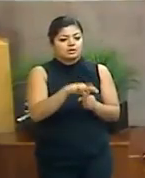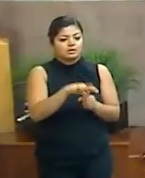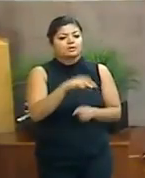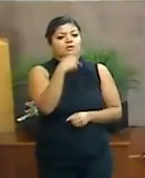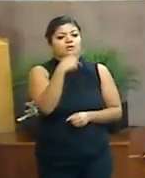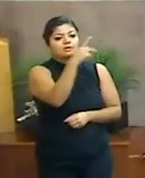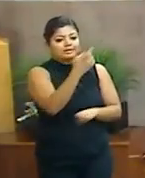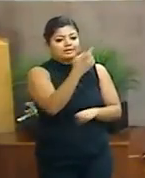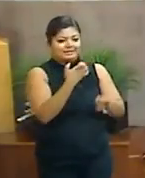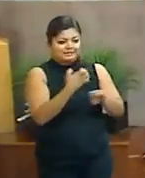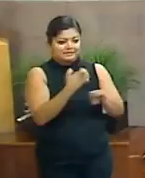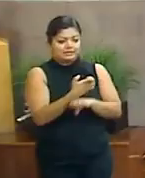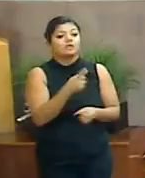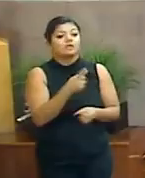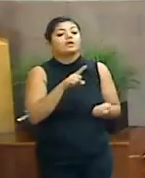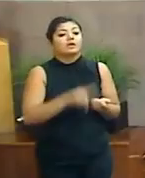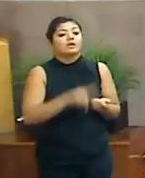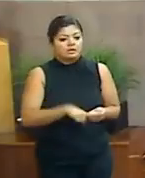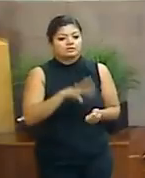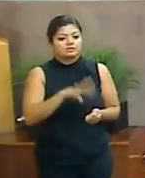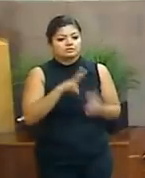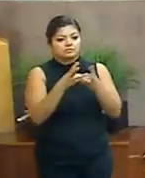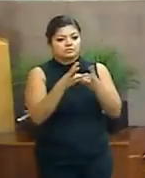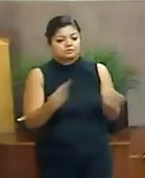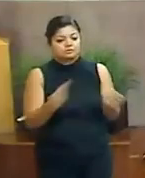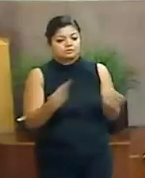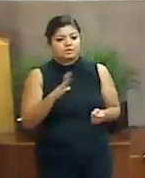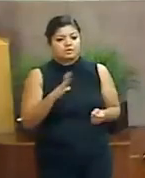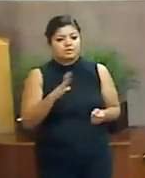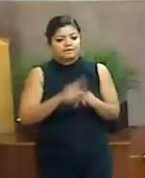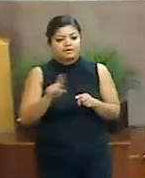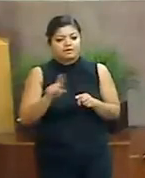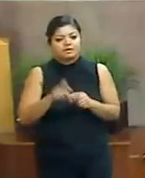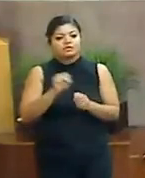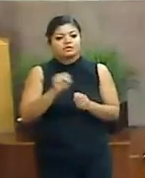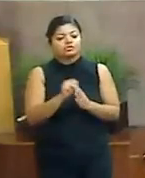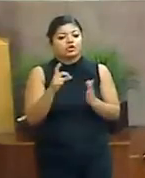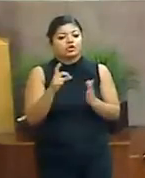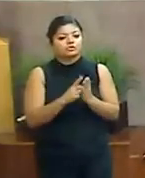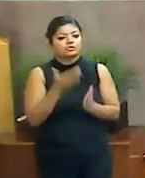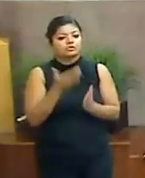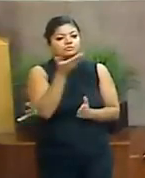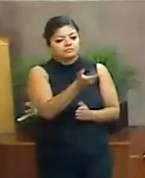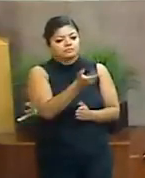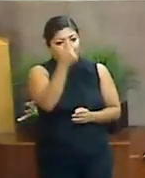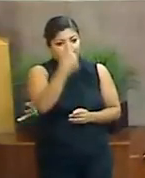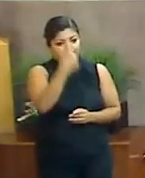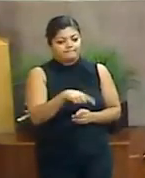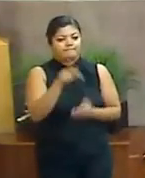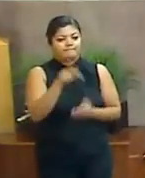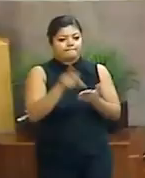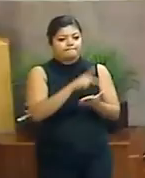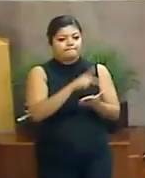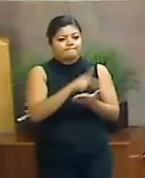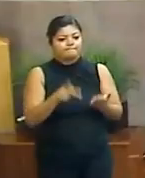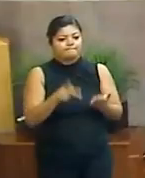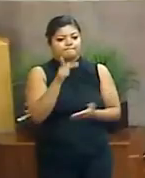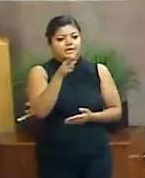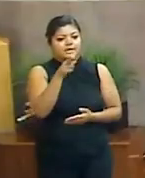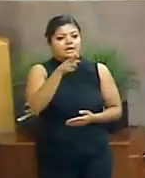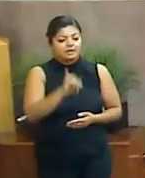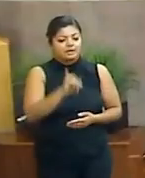referida entidad mediante el cual resolvió entre otras la solicitud de haber visto representada por el partido revolucionario institucional